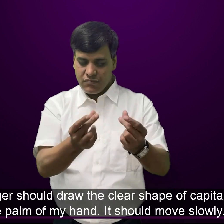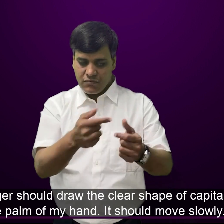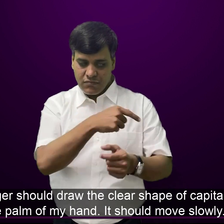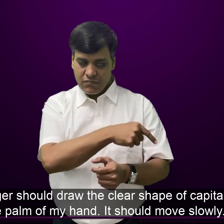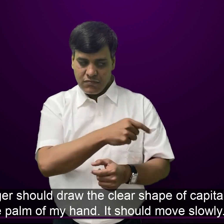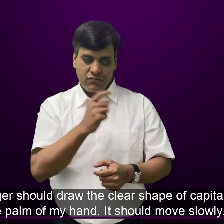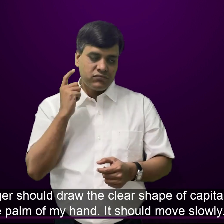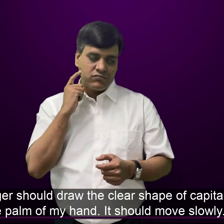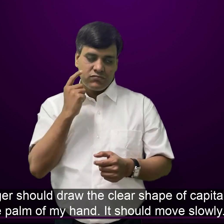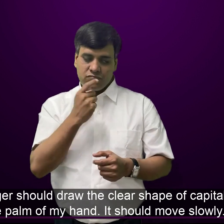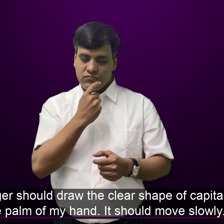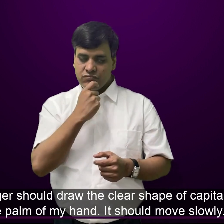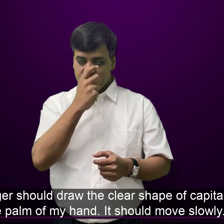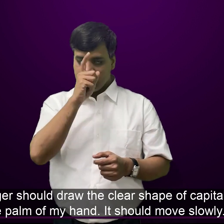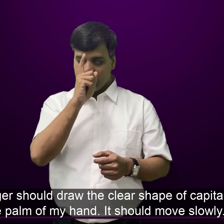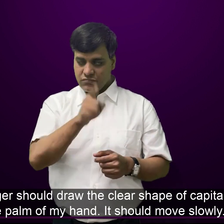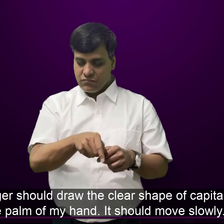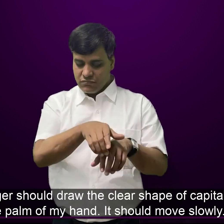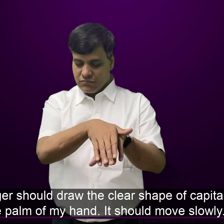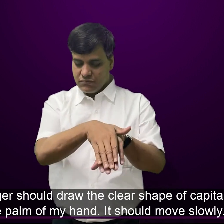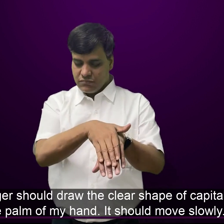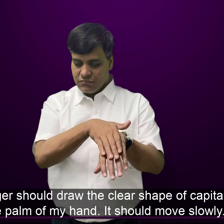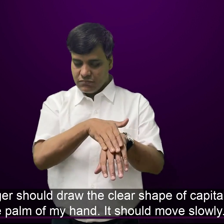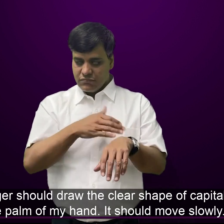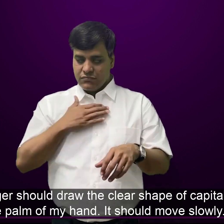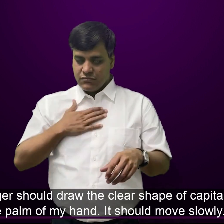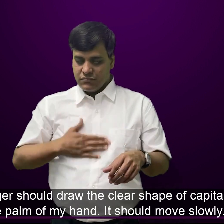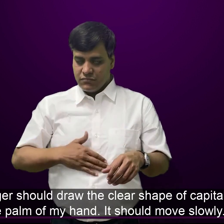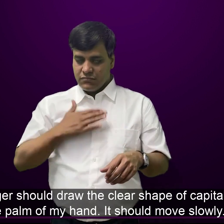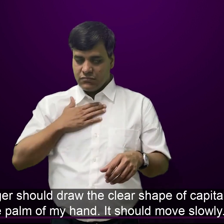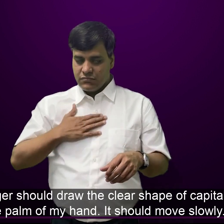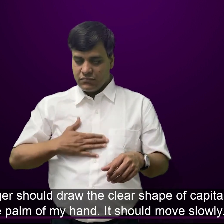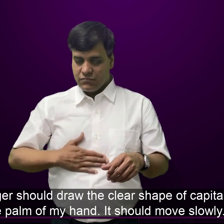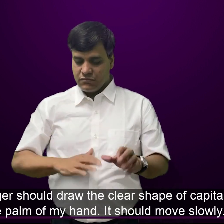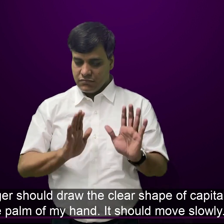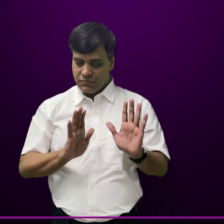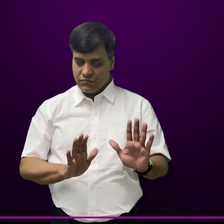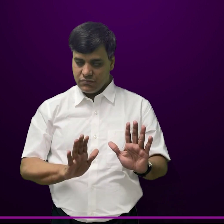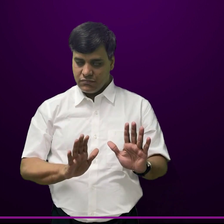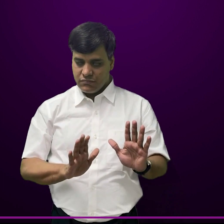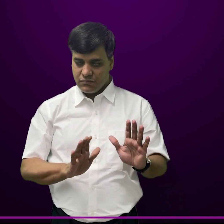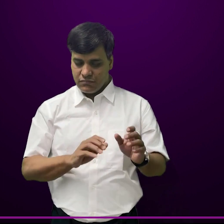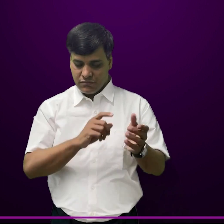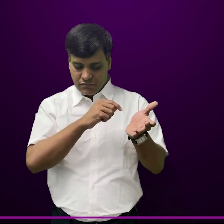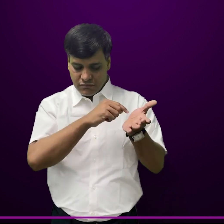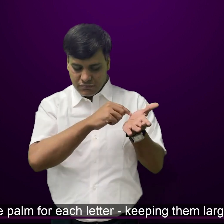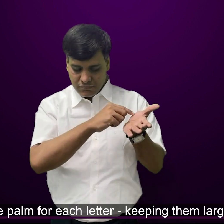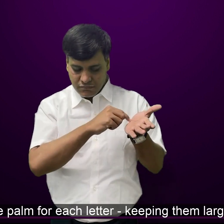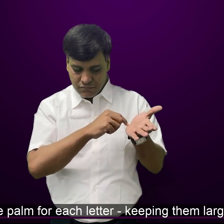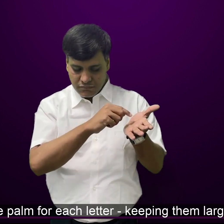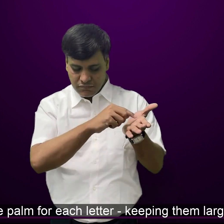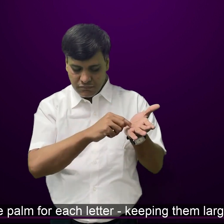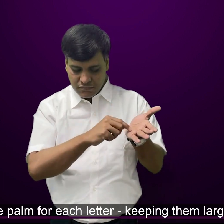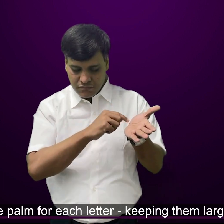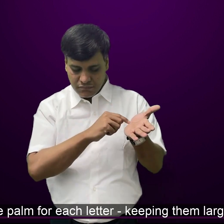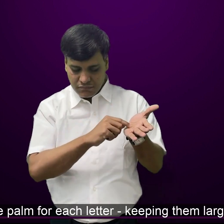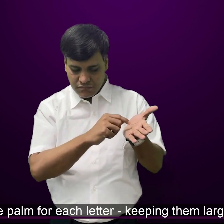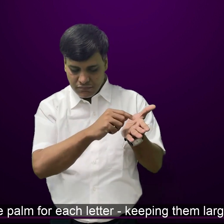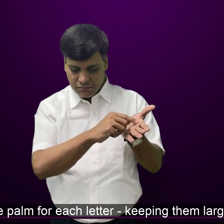और आपको धीरे से लिखना है, क्योंकि दृष्टिबाधित बधिर को जब आप जल्दी से लिखते हैं वह नहीं समझ पाते, तो